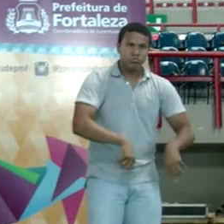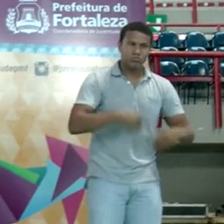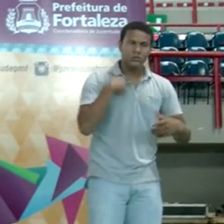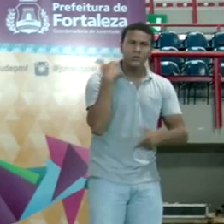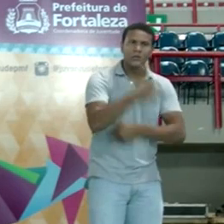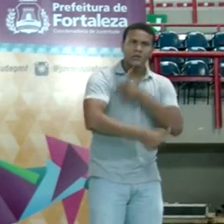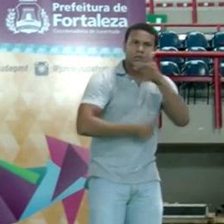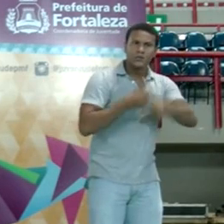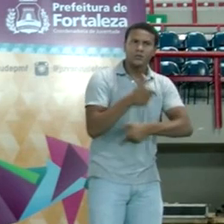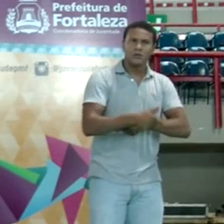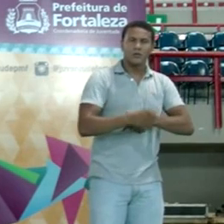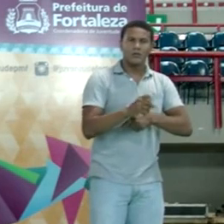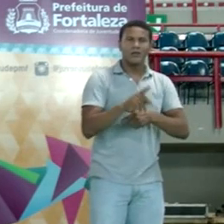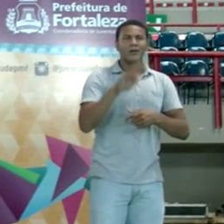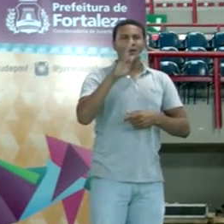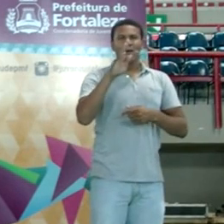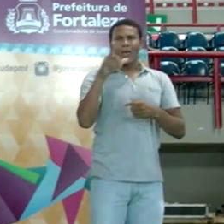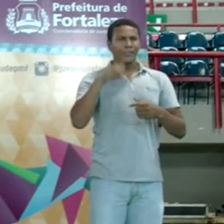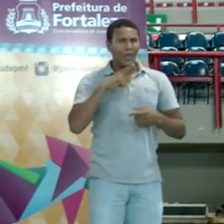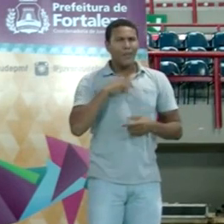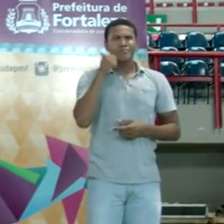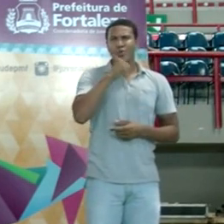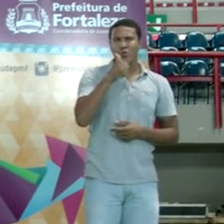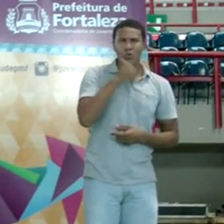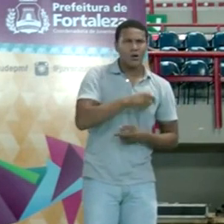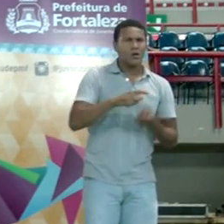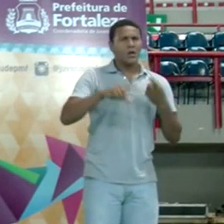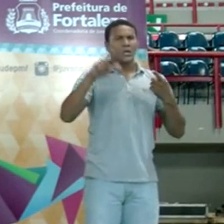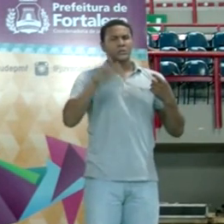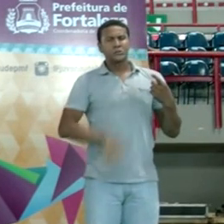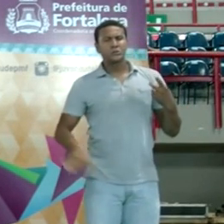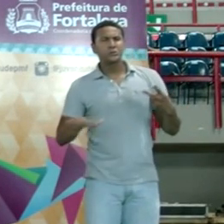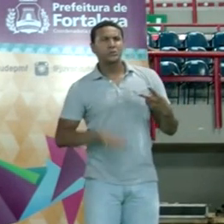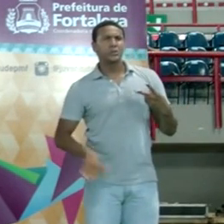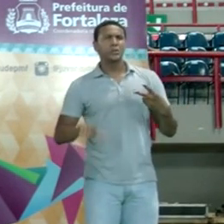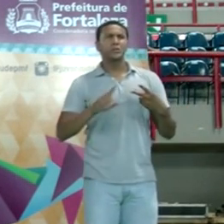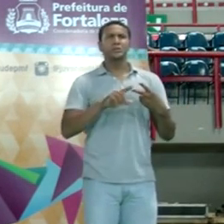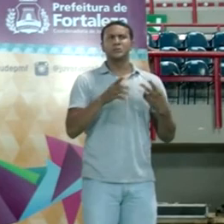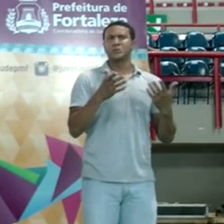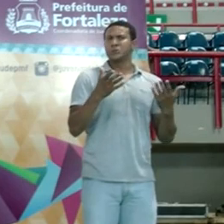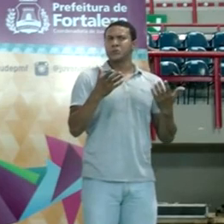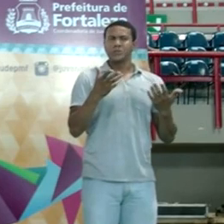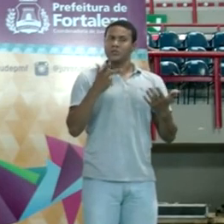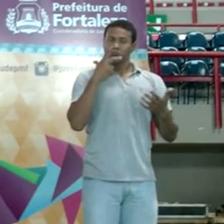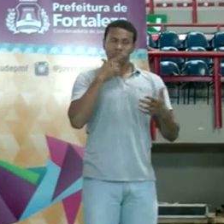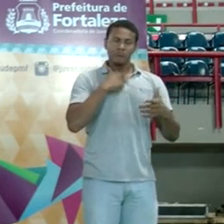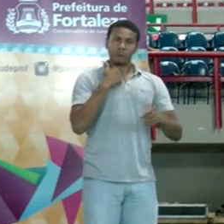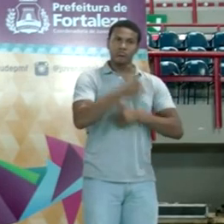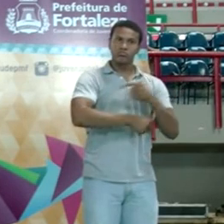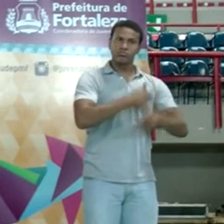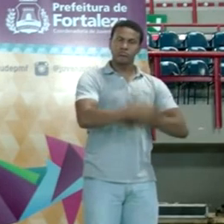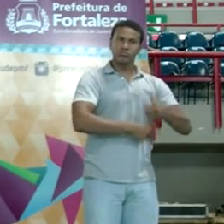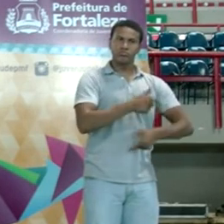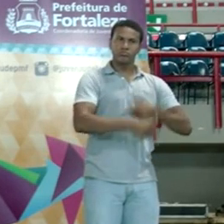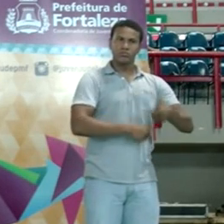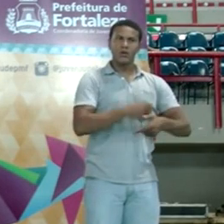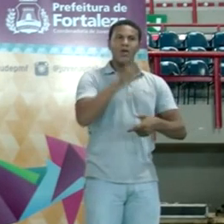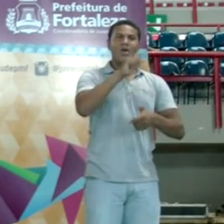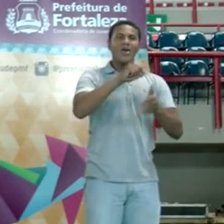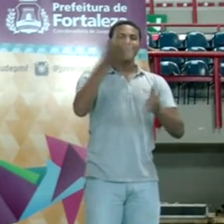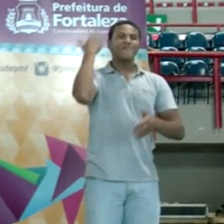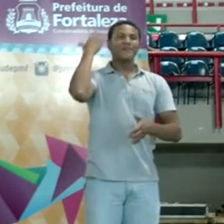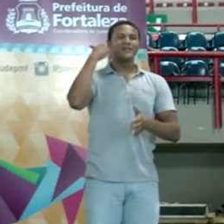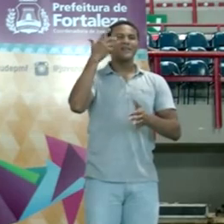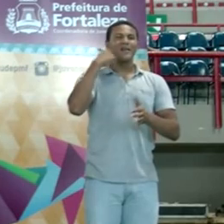você viu aqui acontecer. Mulheres, crianças trabalhando. Isso era típico da primeira revolução industrial.